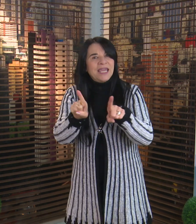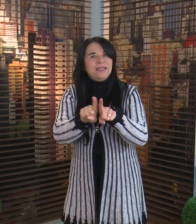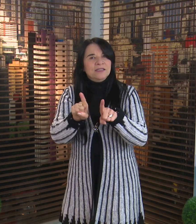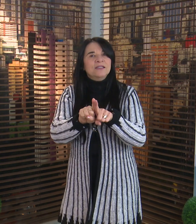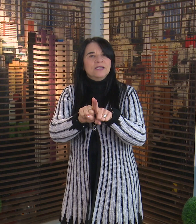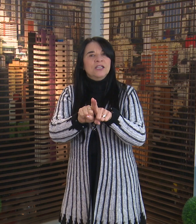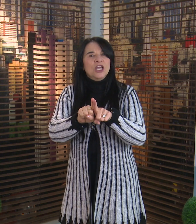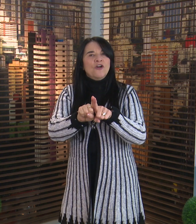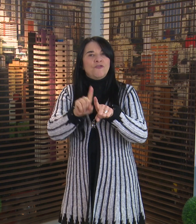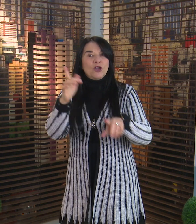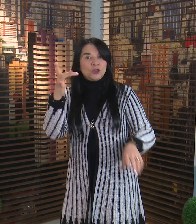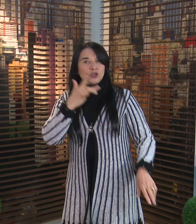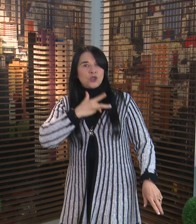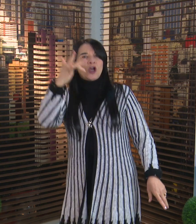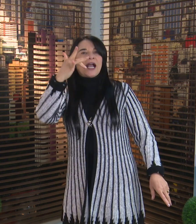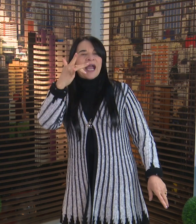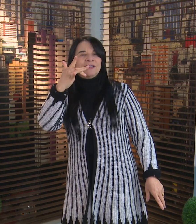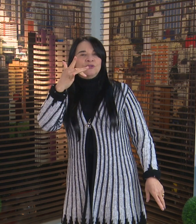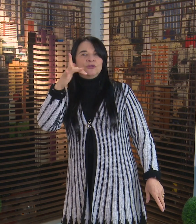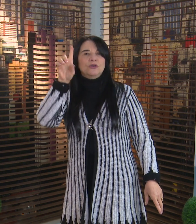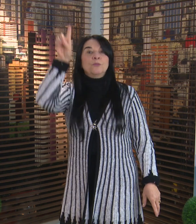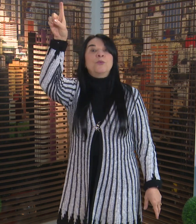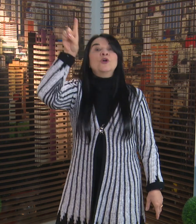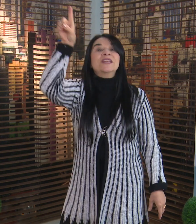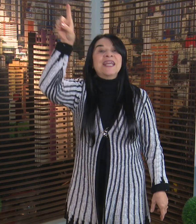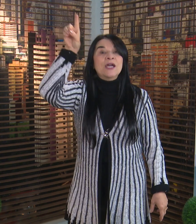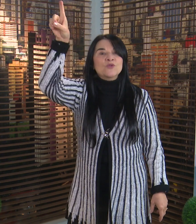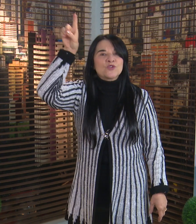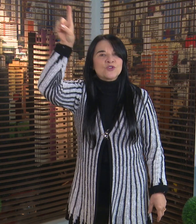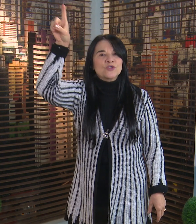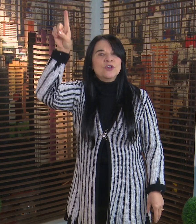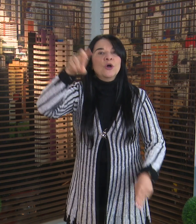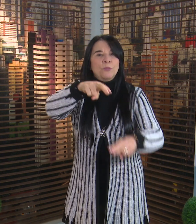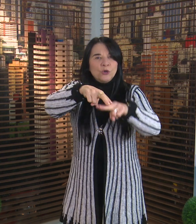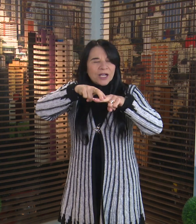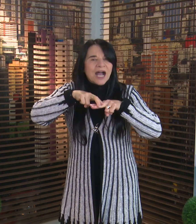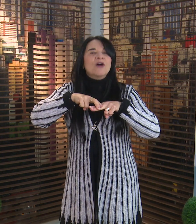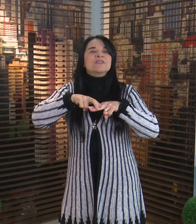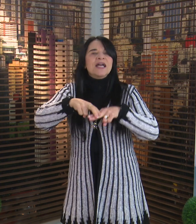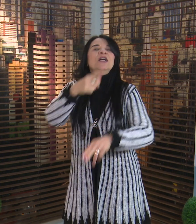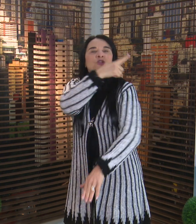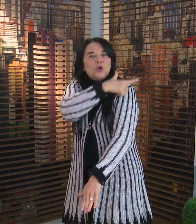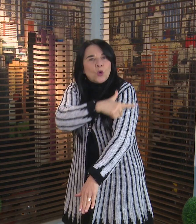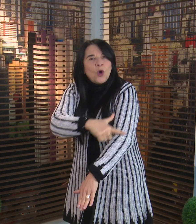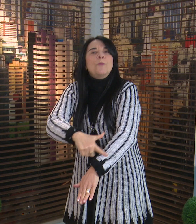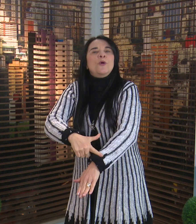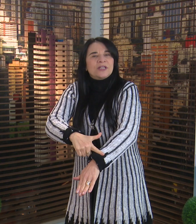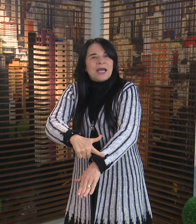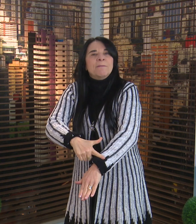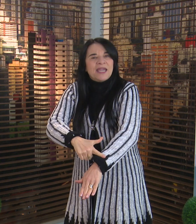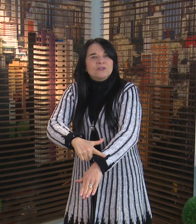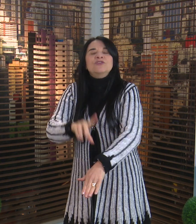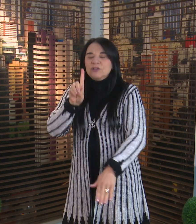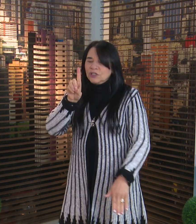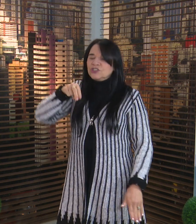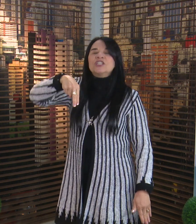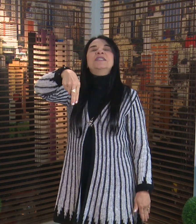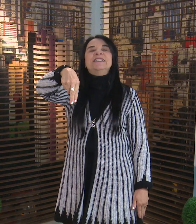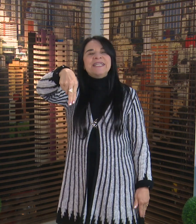também foi tocado por Deus por causa do comportamento de